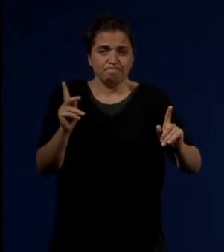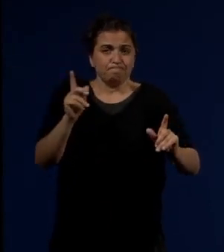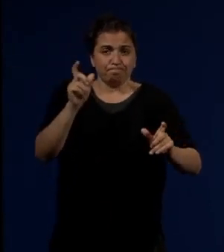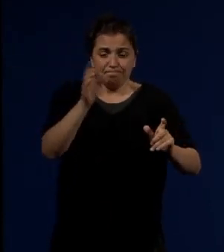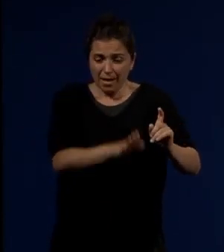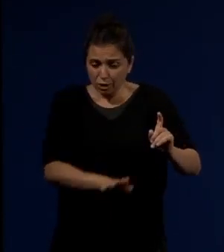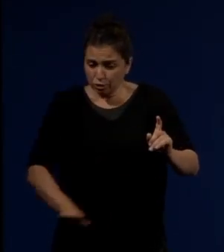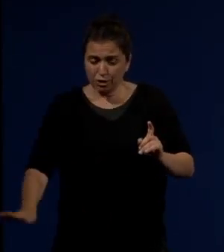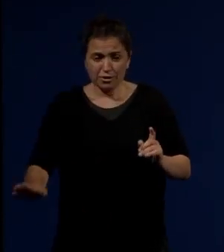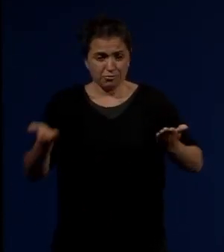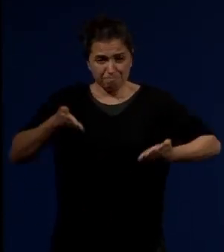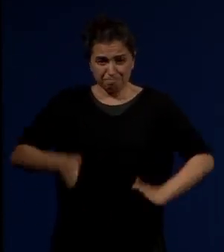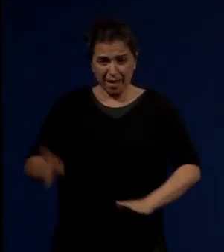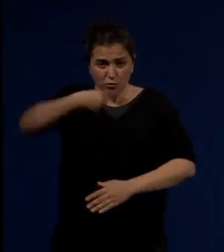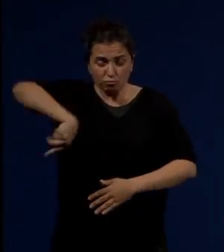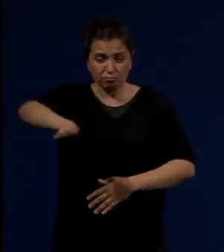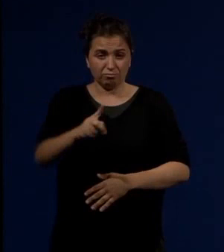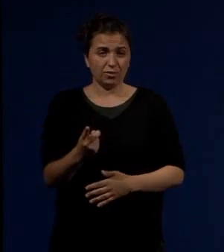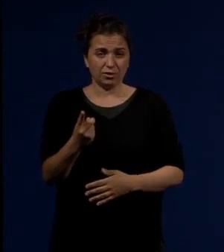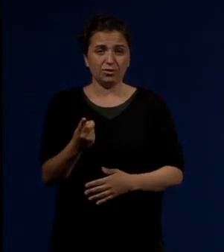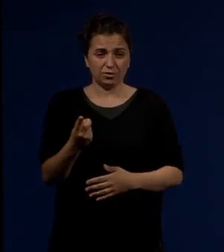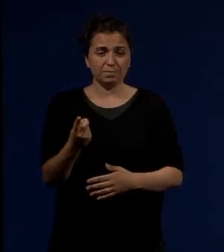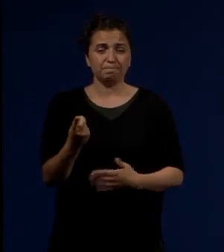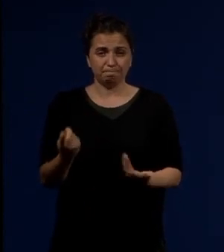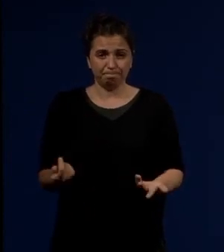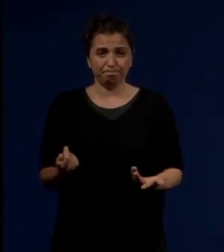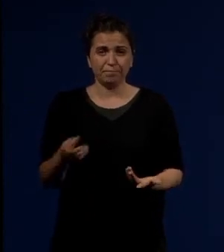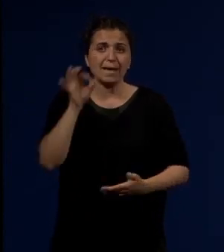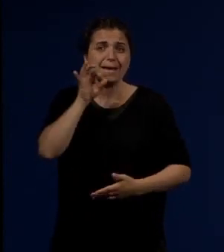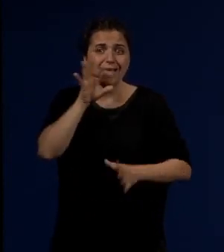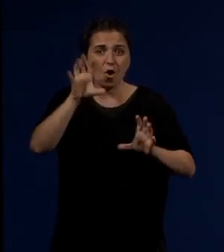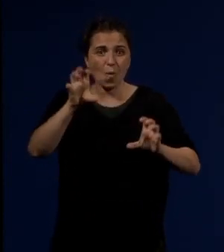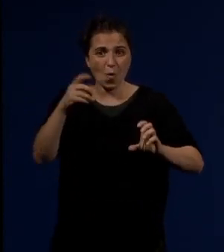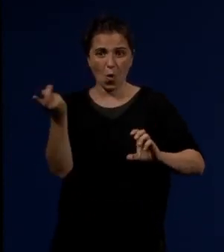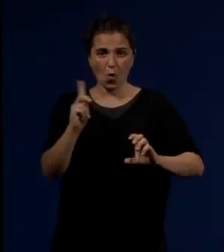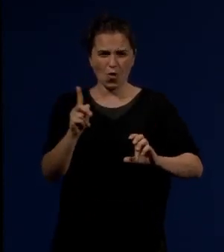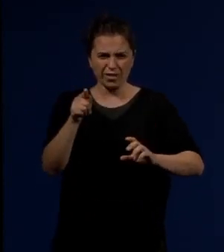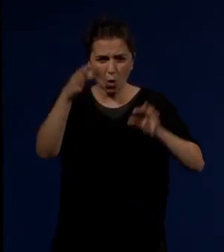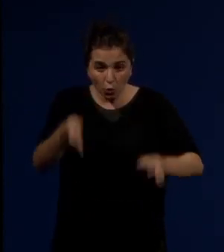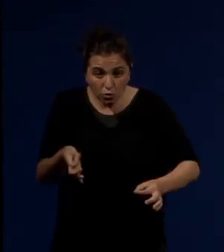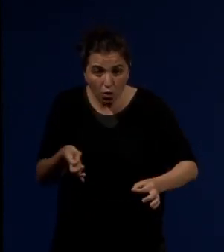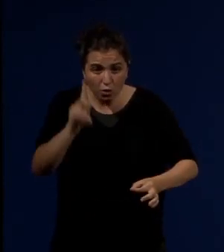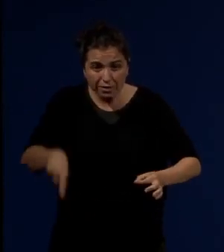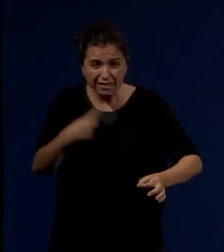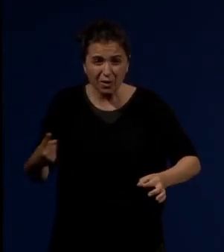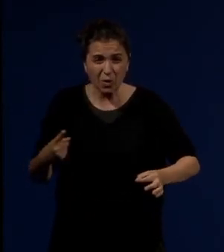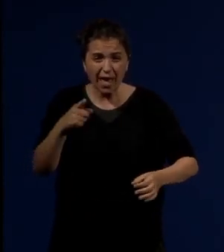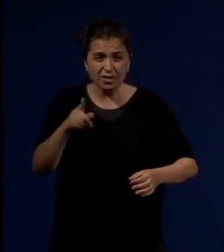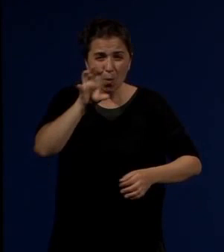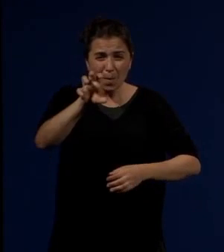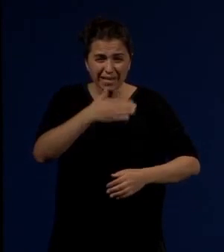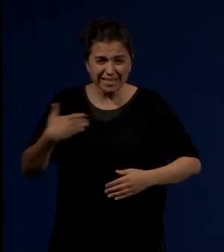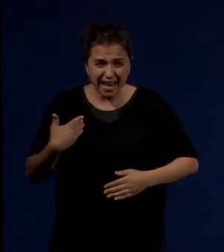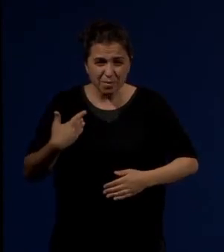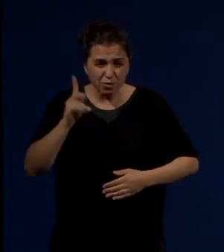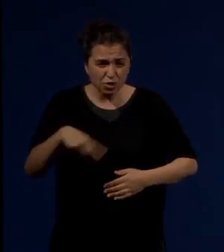os nosos Brais, os nosos Nunos non puidesen crear e medrar na nosa lingua. É iso xusto? É ese o país que queremos?